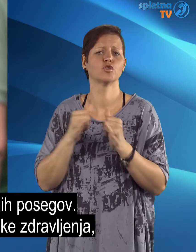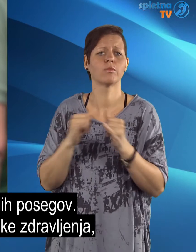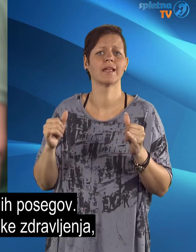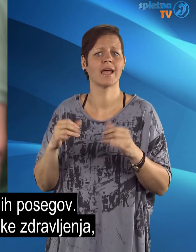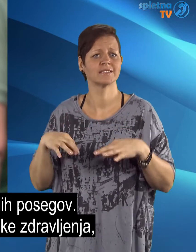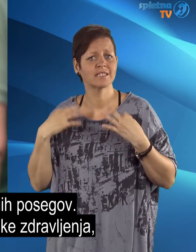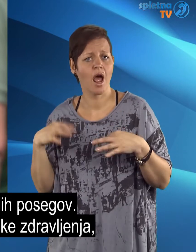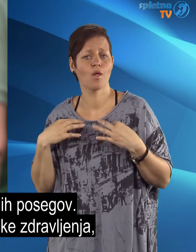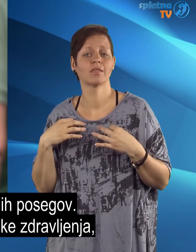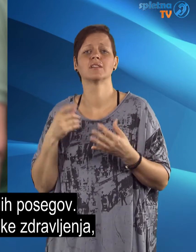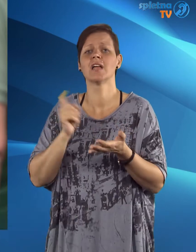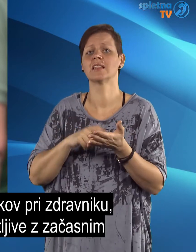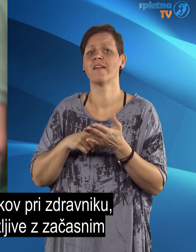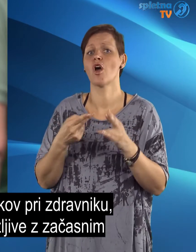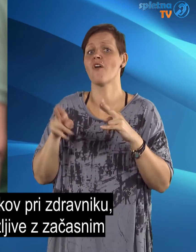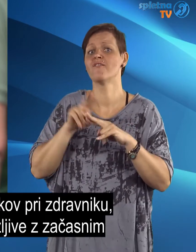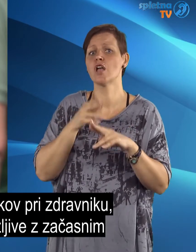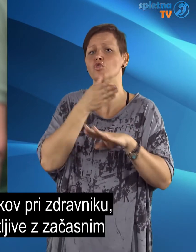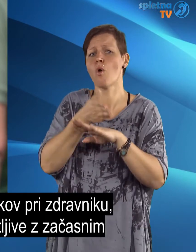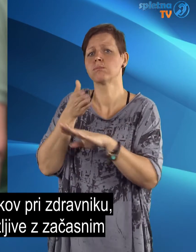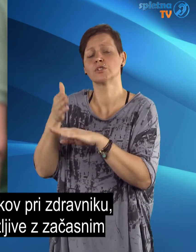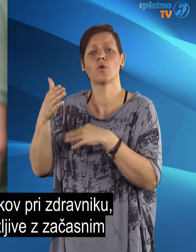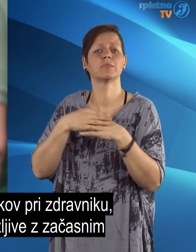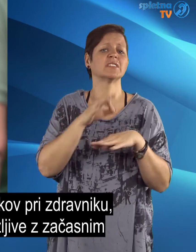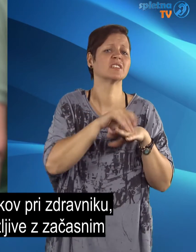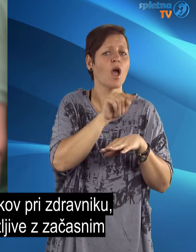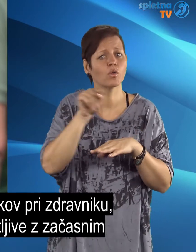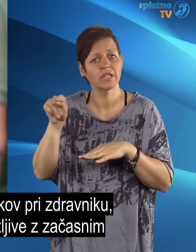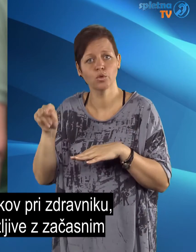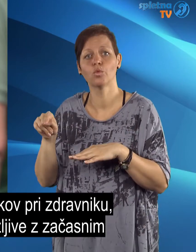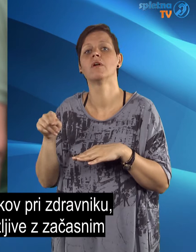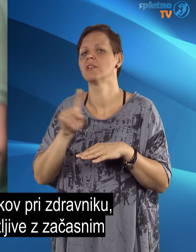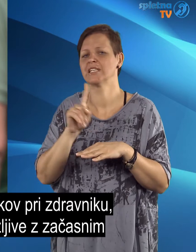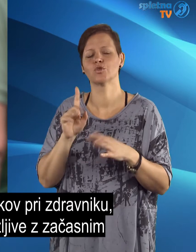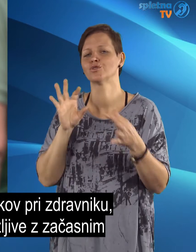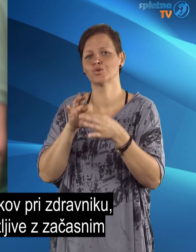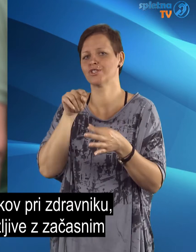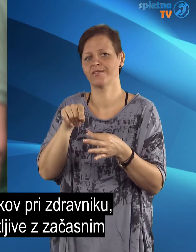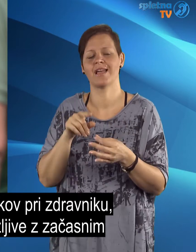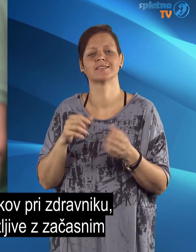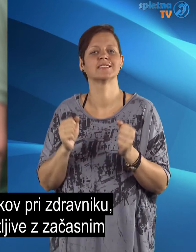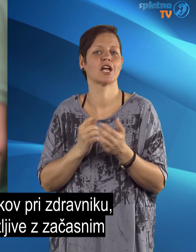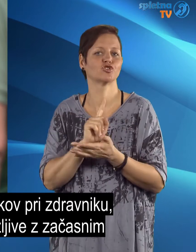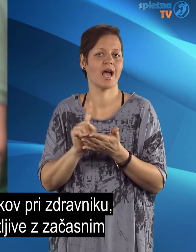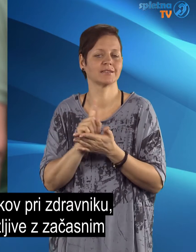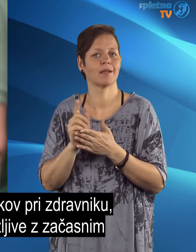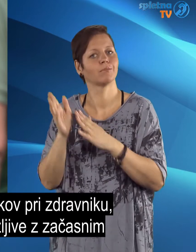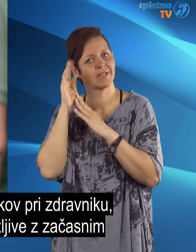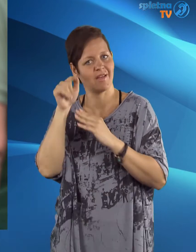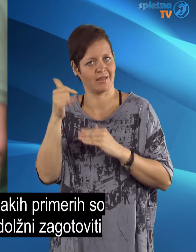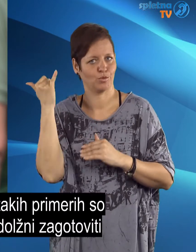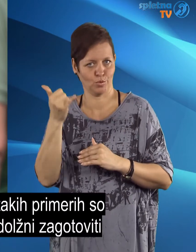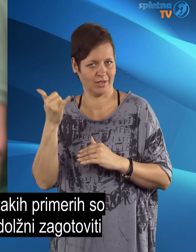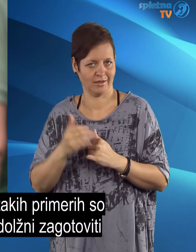Dolgotrajnejše oblike zdravljenja, ki zahtevajo več obiskov pri zdravniku, prav tako niso združljive z začasnim bivanjem v tujini.